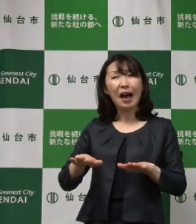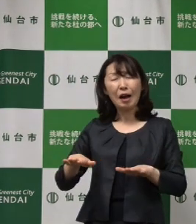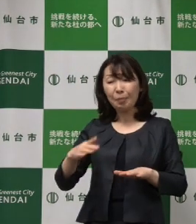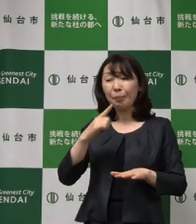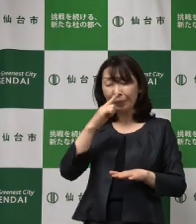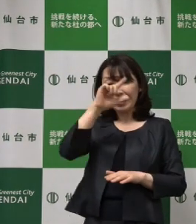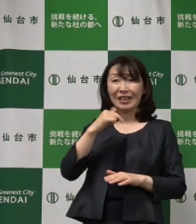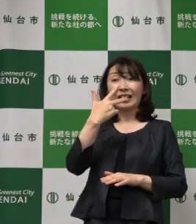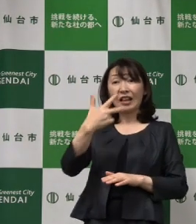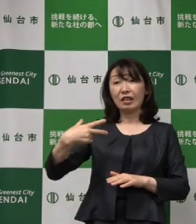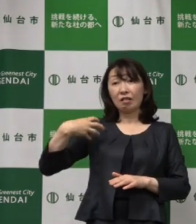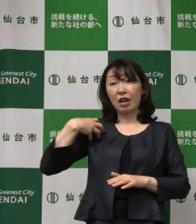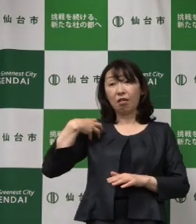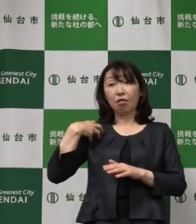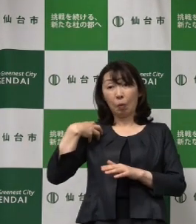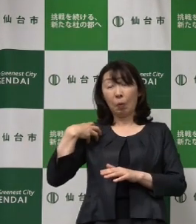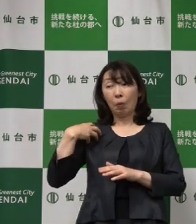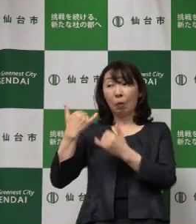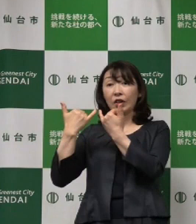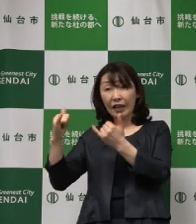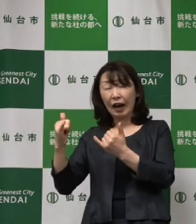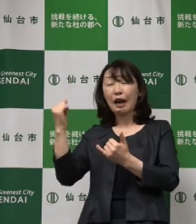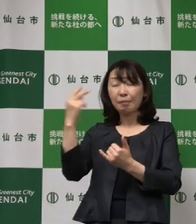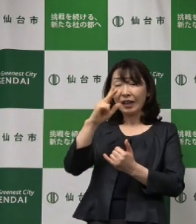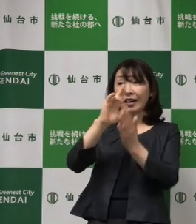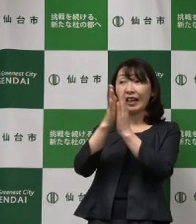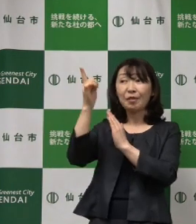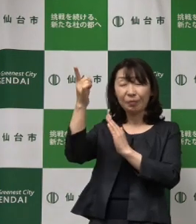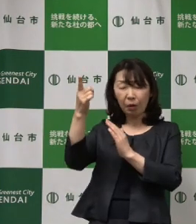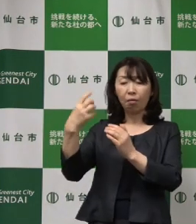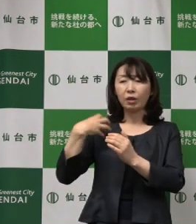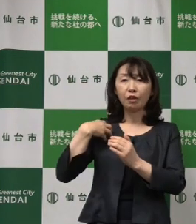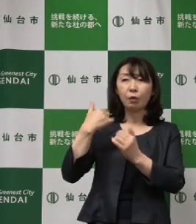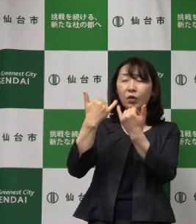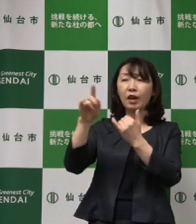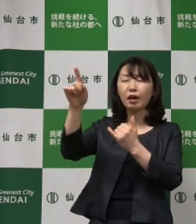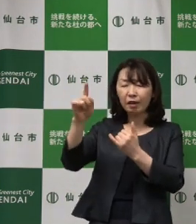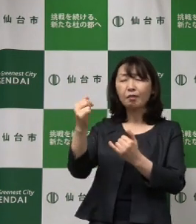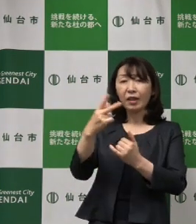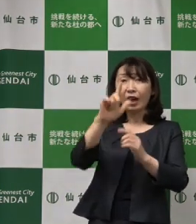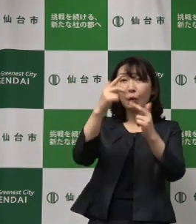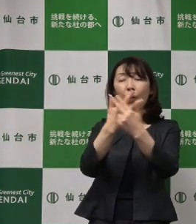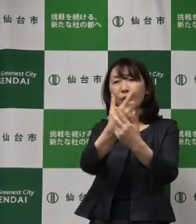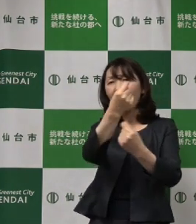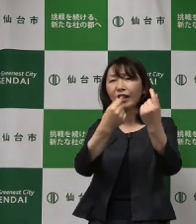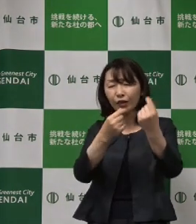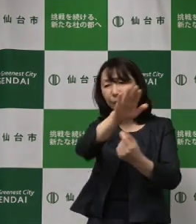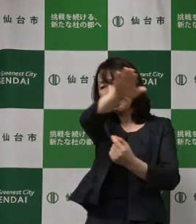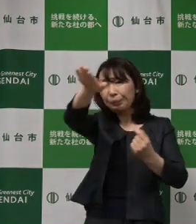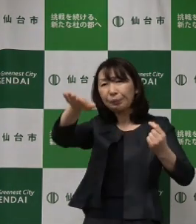市の担当もそれからまた県の担当者の方々もそしてまた東北大学の皆様